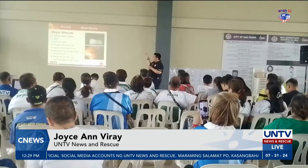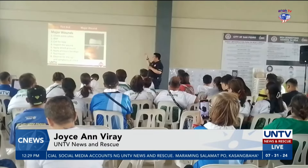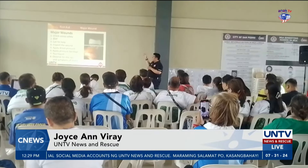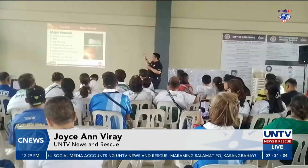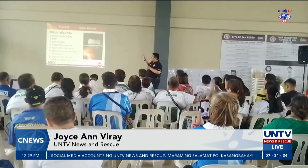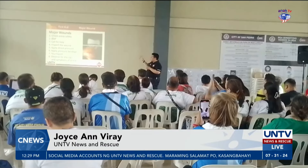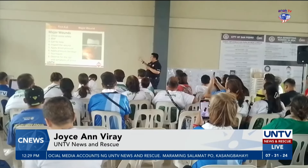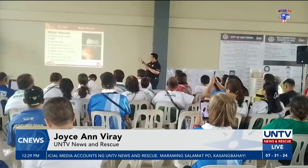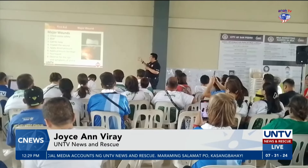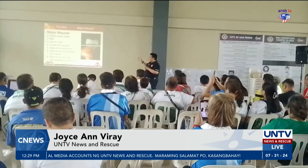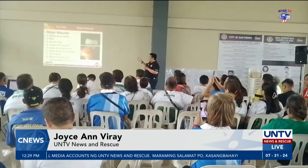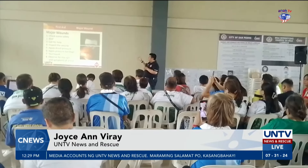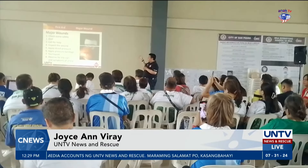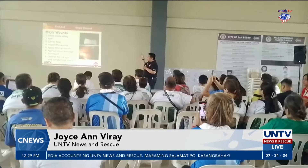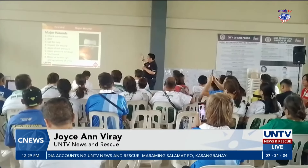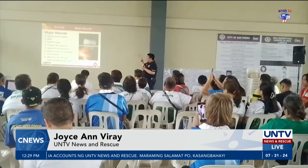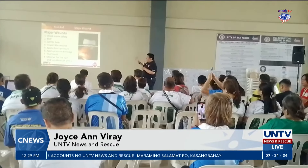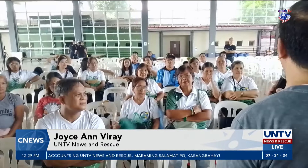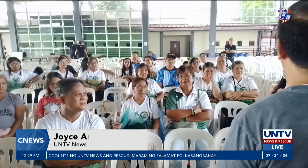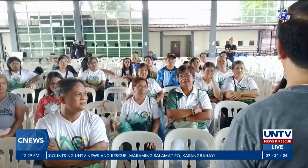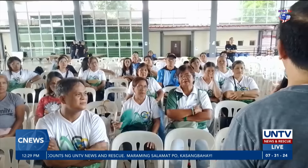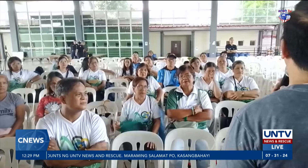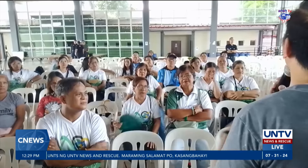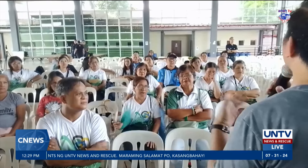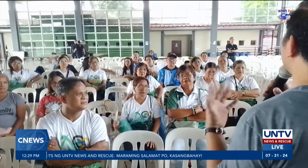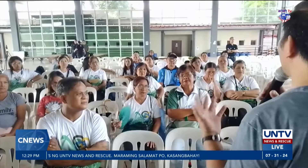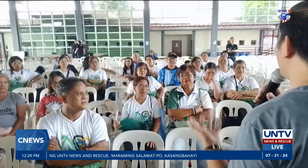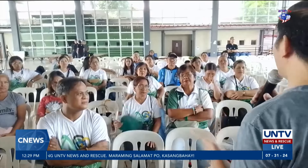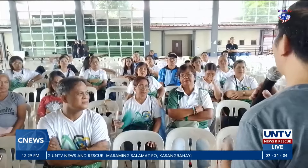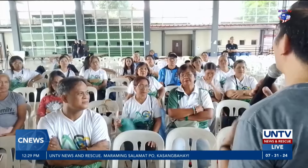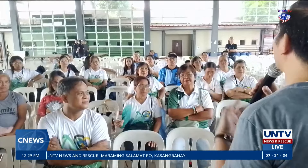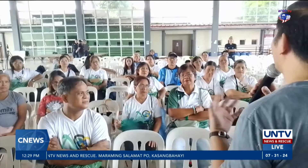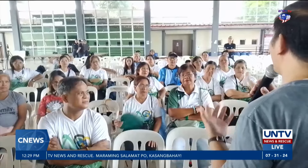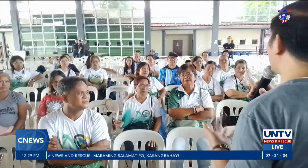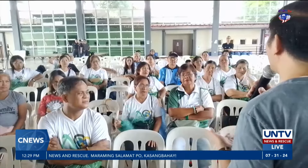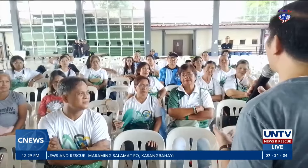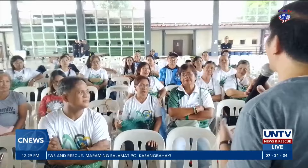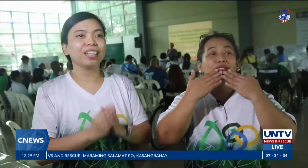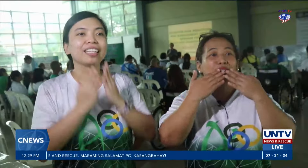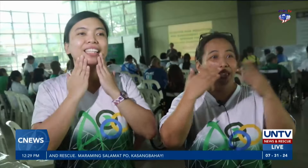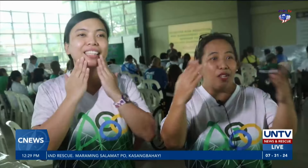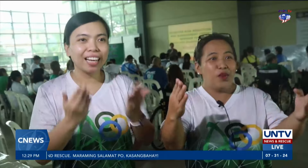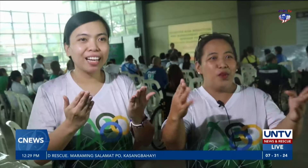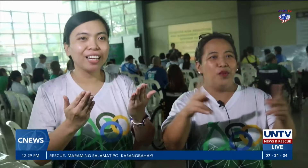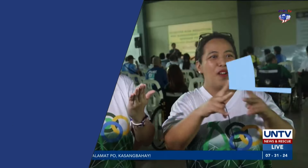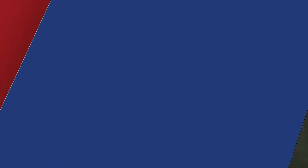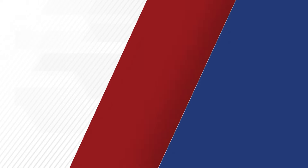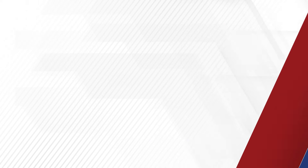Diyos ang aming sandigan, serbisyo publiko ang aming pinahahalagahan.